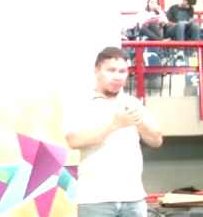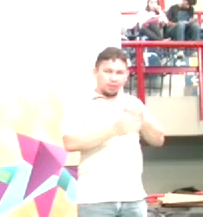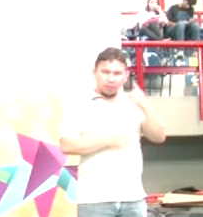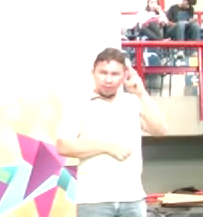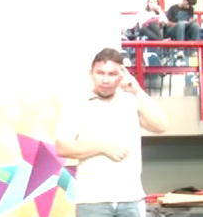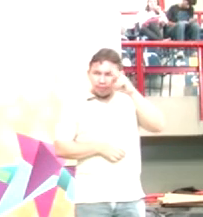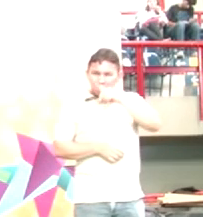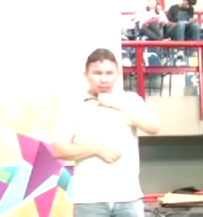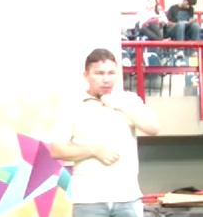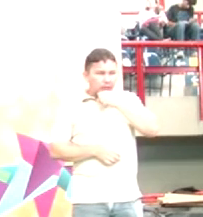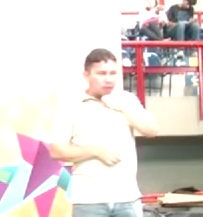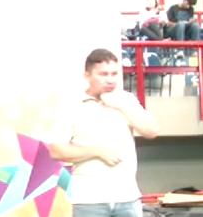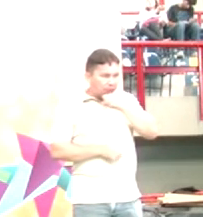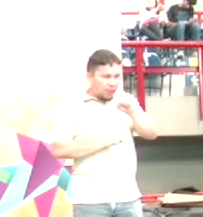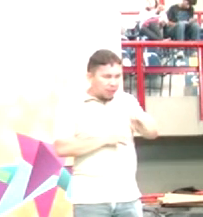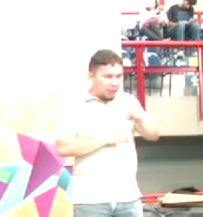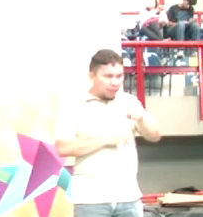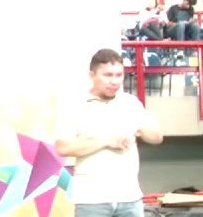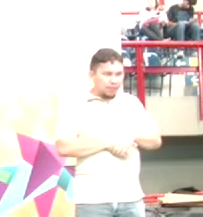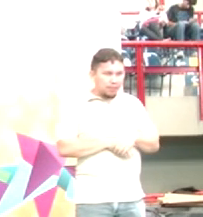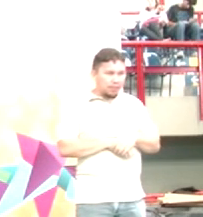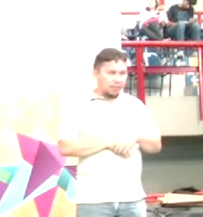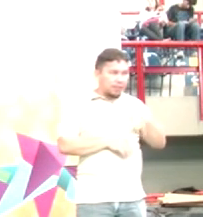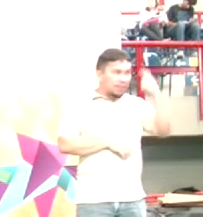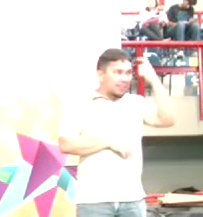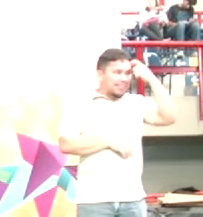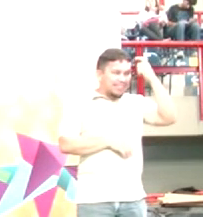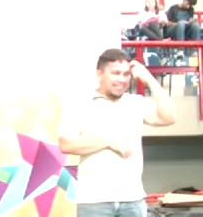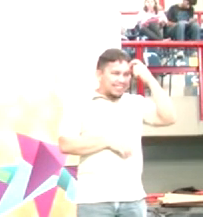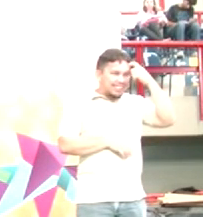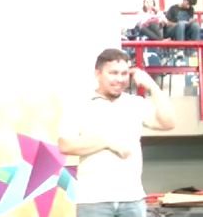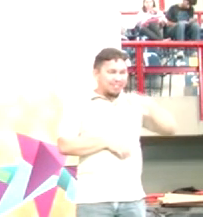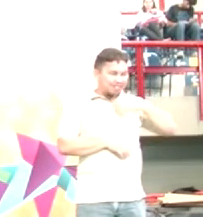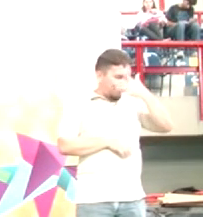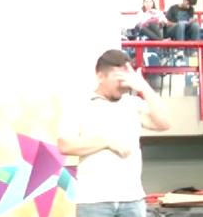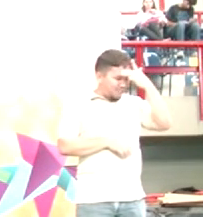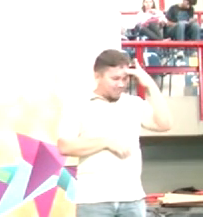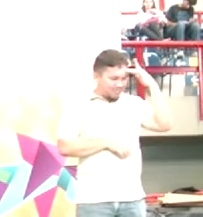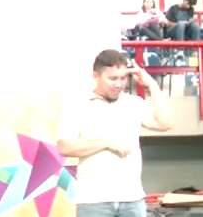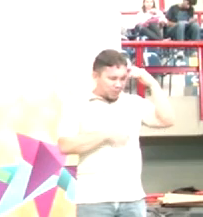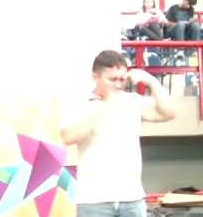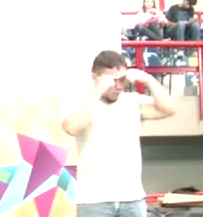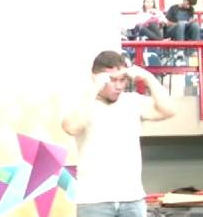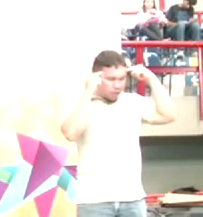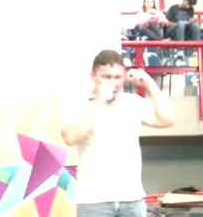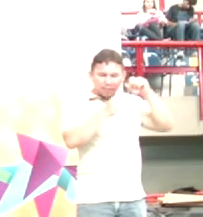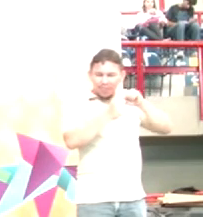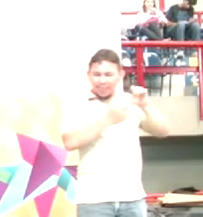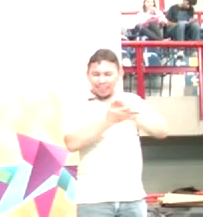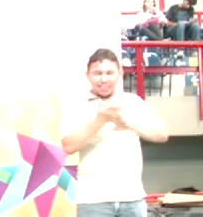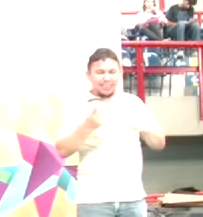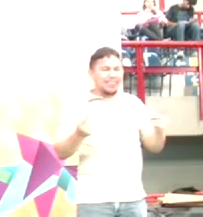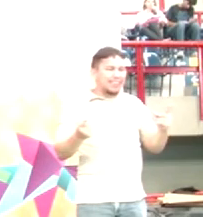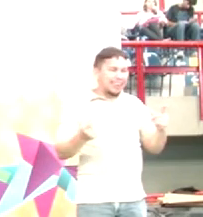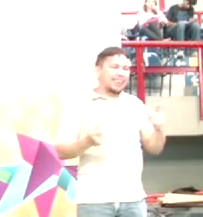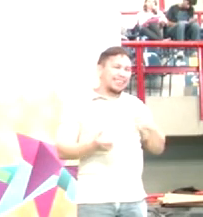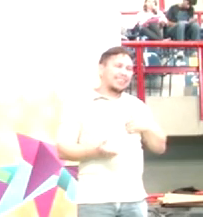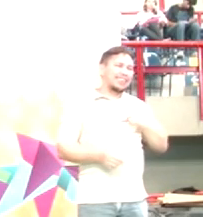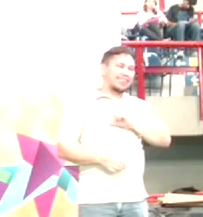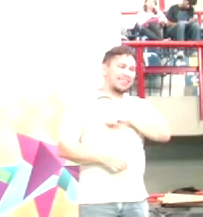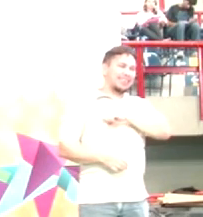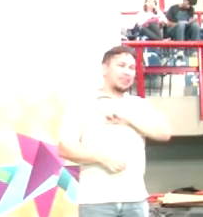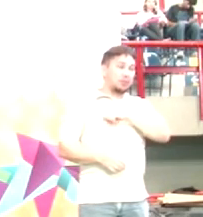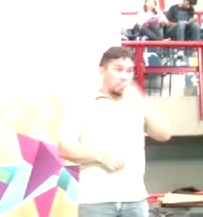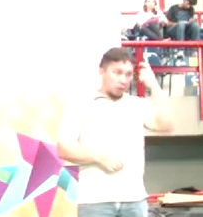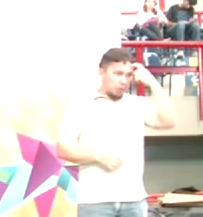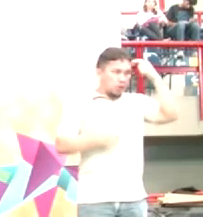avós ensinaram? Mente vazia é uma oficina para o mal. Ocupe